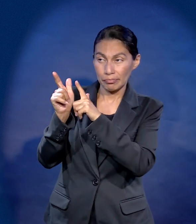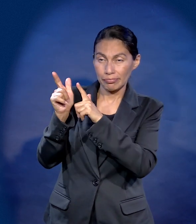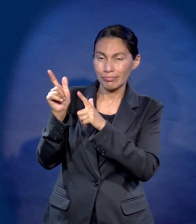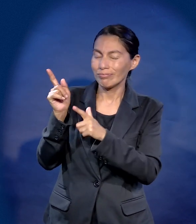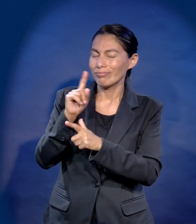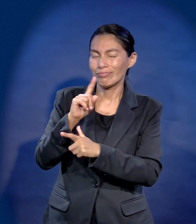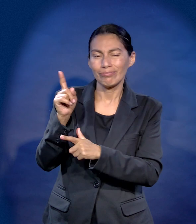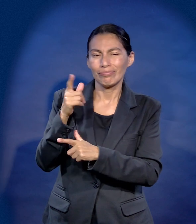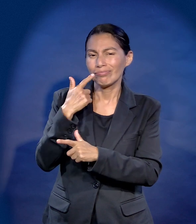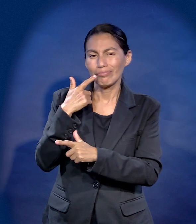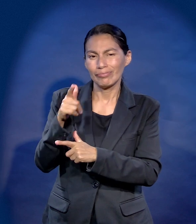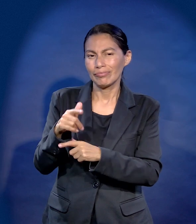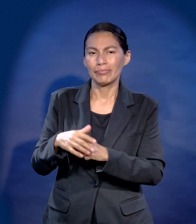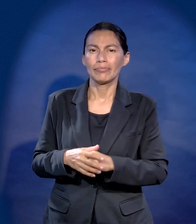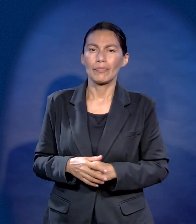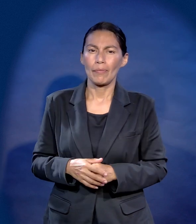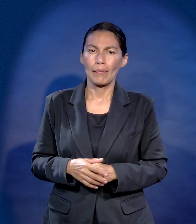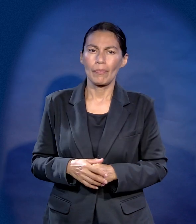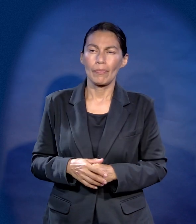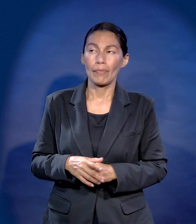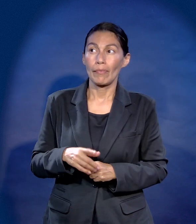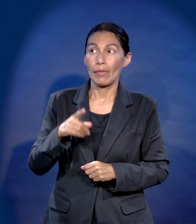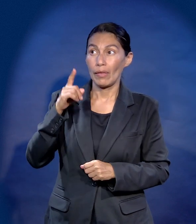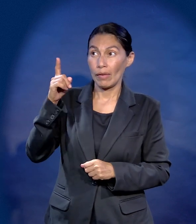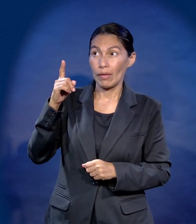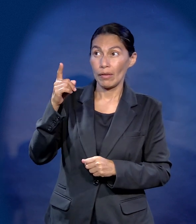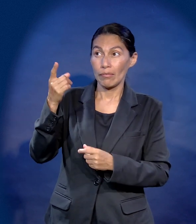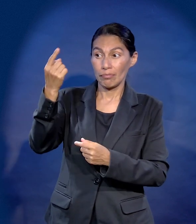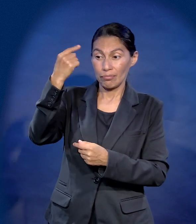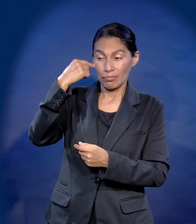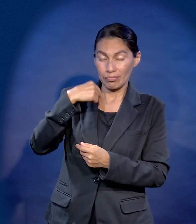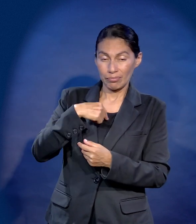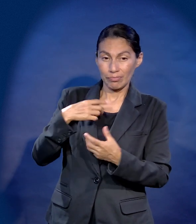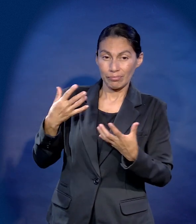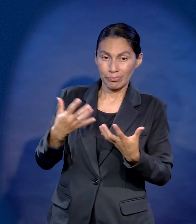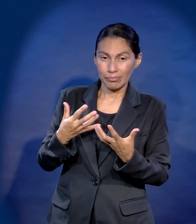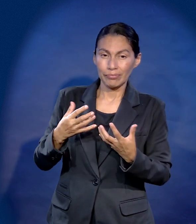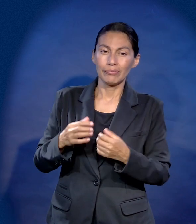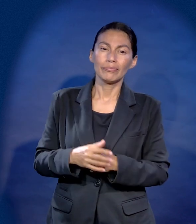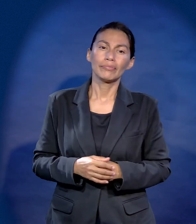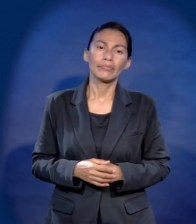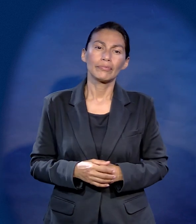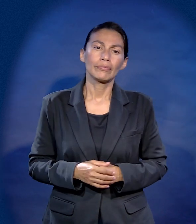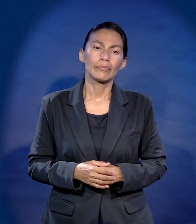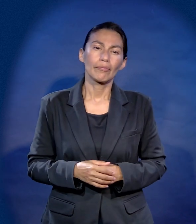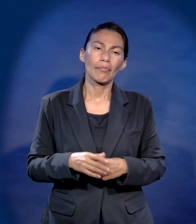nunca le permitimos en muchas ocasiones que Él haga lo que realmente quiere hacer con nosotros.